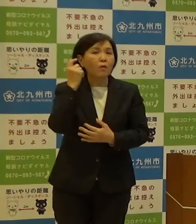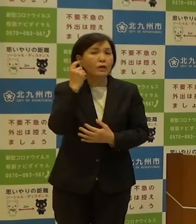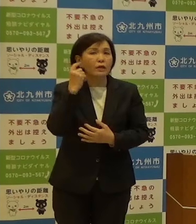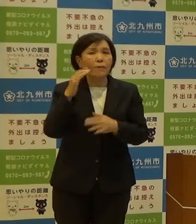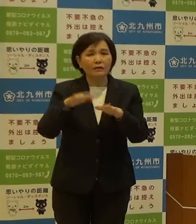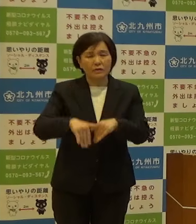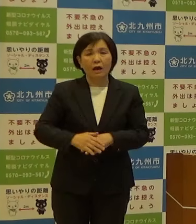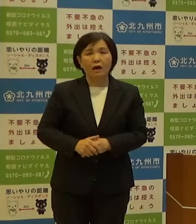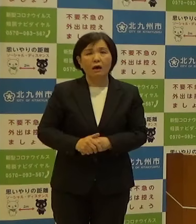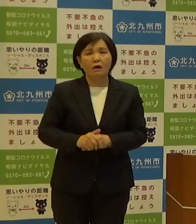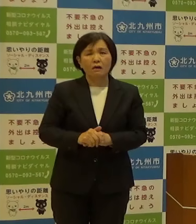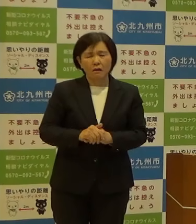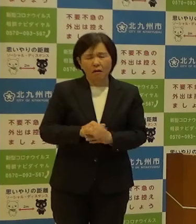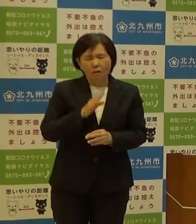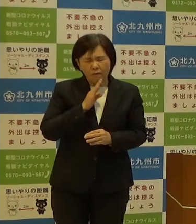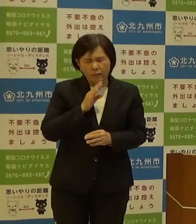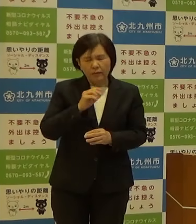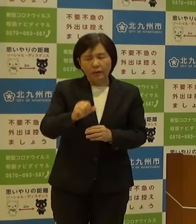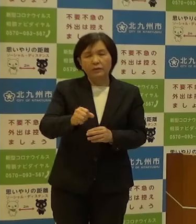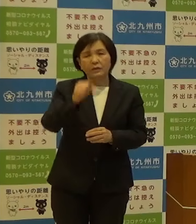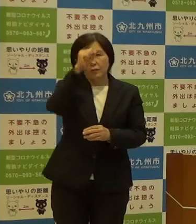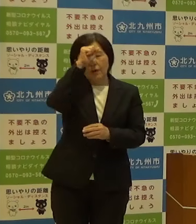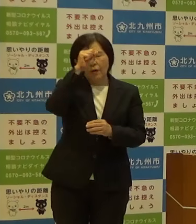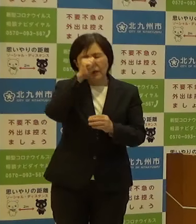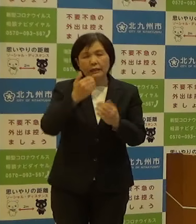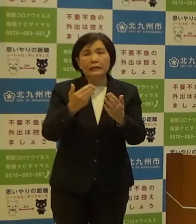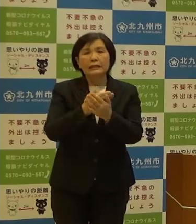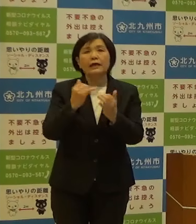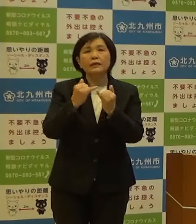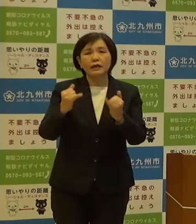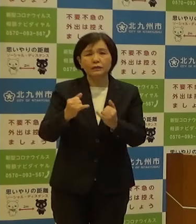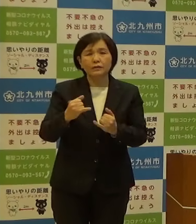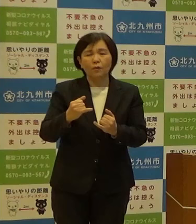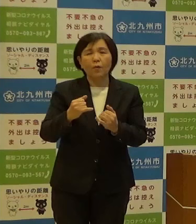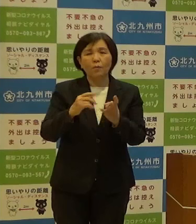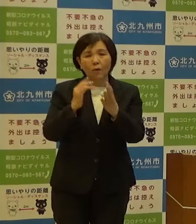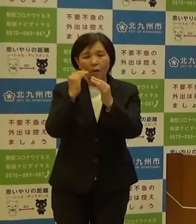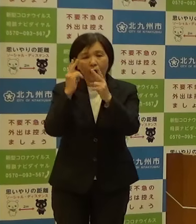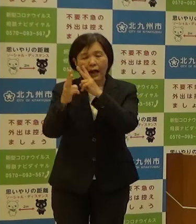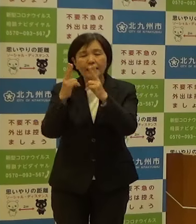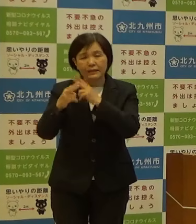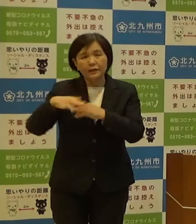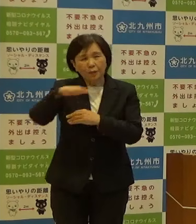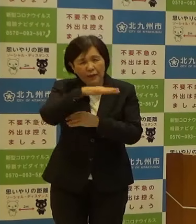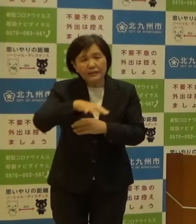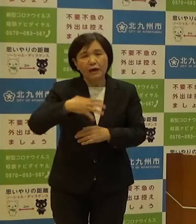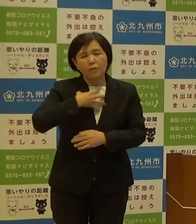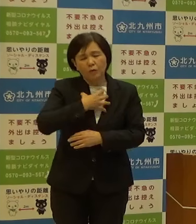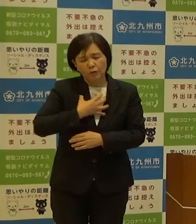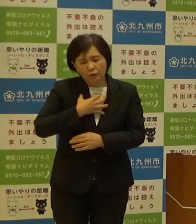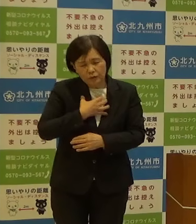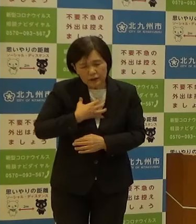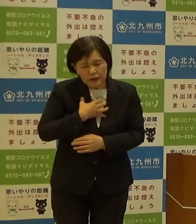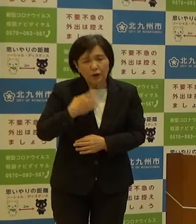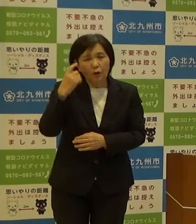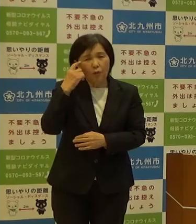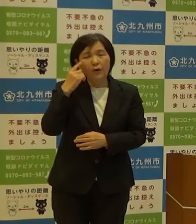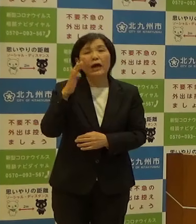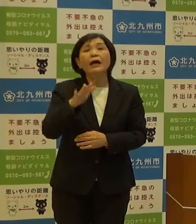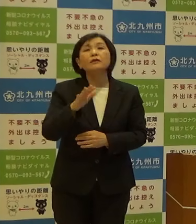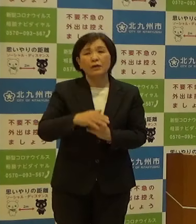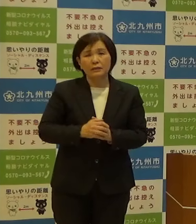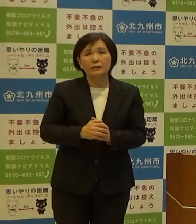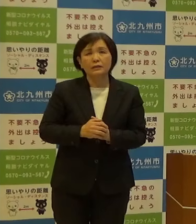感染者本人はもとより、そのご家族もまた職場の同僚も大変苦しんでいるわけであります。誰し